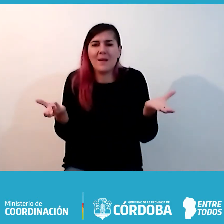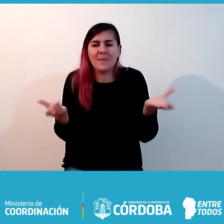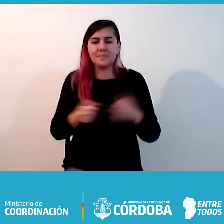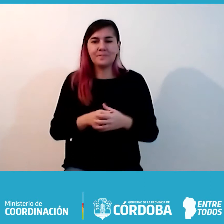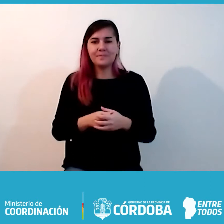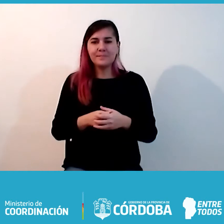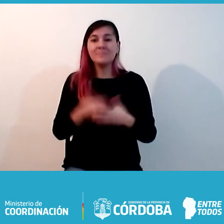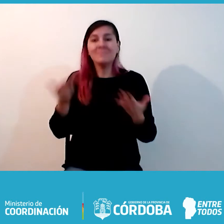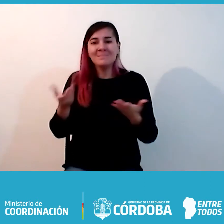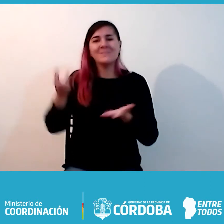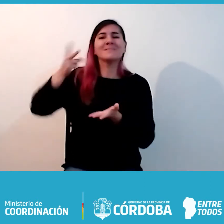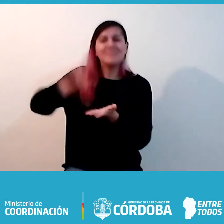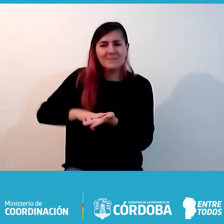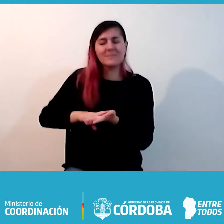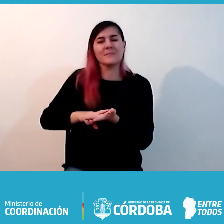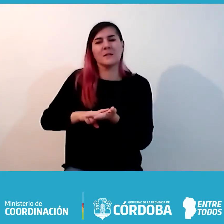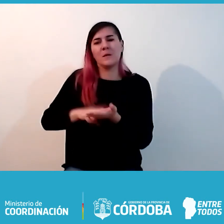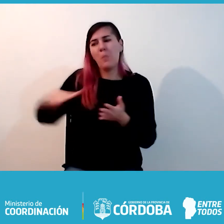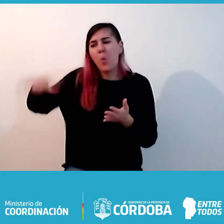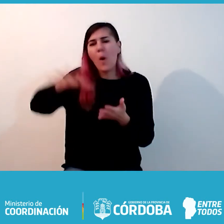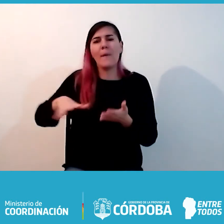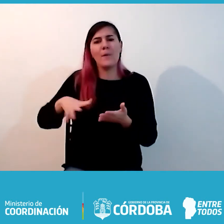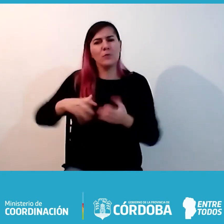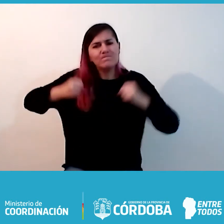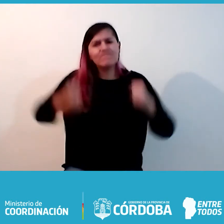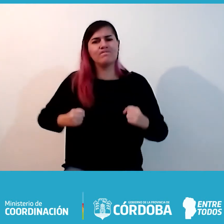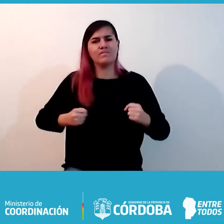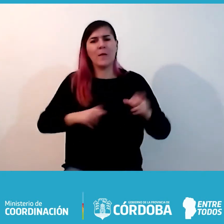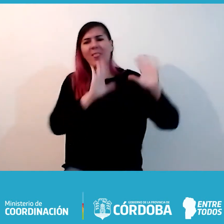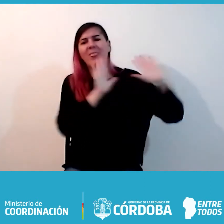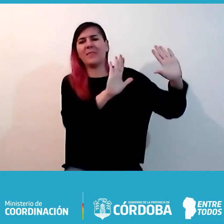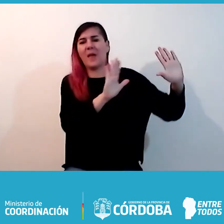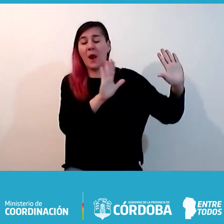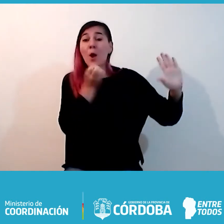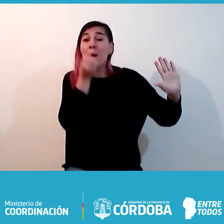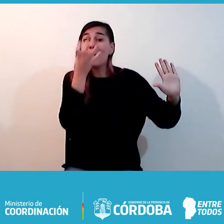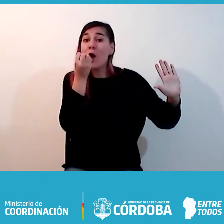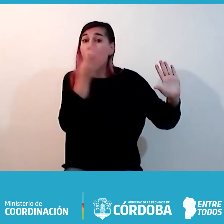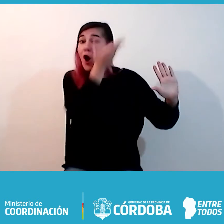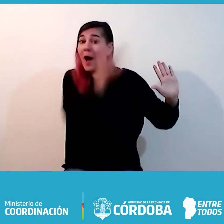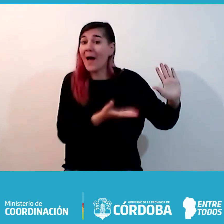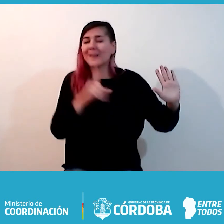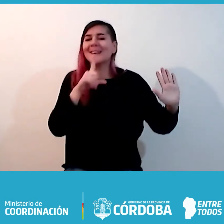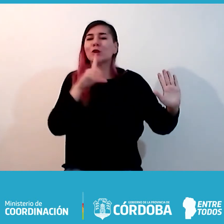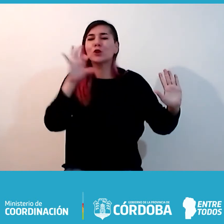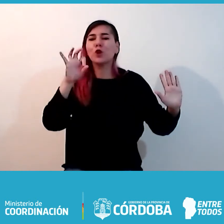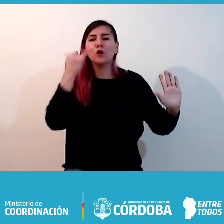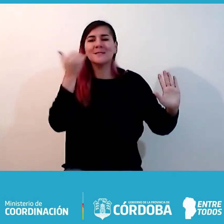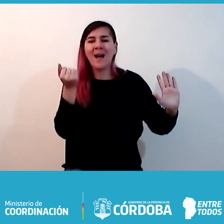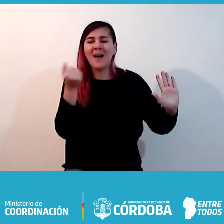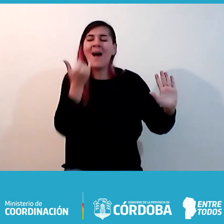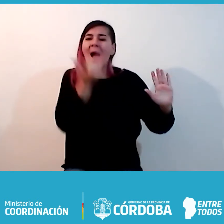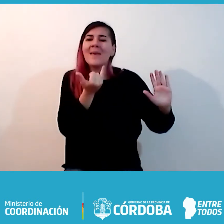pueblo, una vez más, se tiene que parar para detener lo que se está haciendo. La bióloga dice en relación a Toya, tiene sus causas